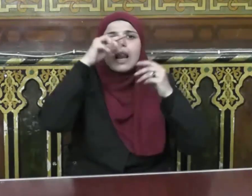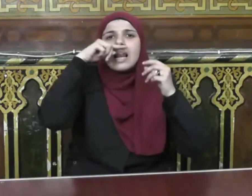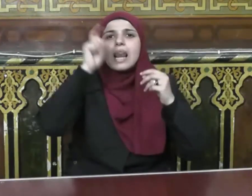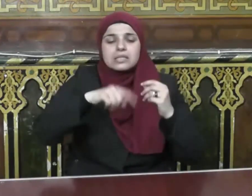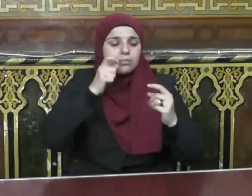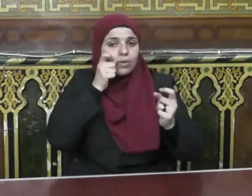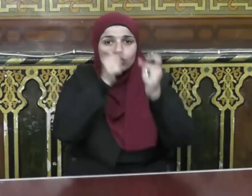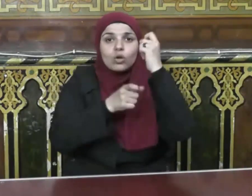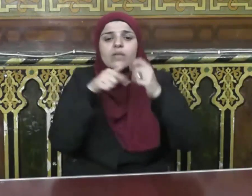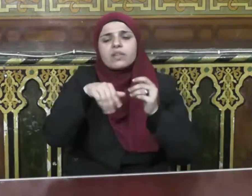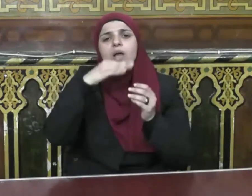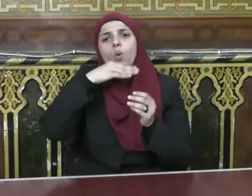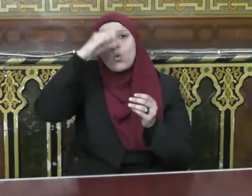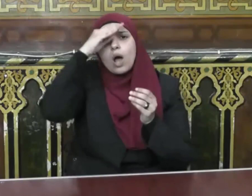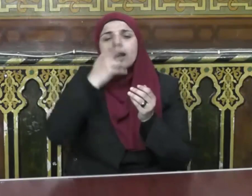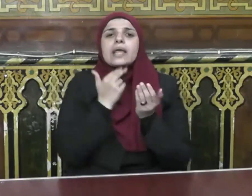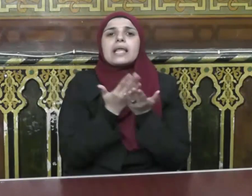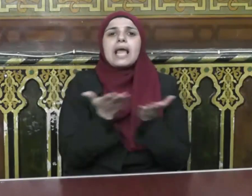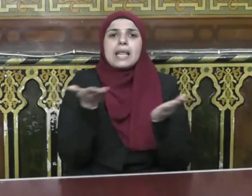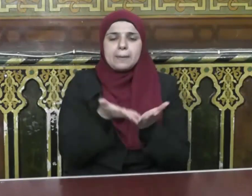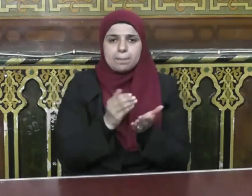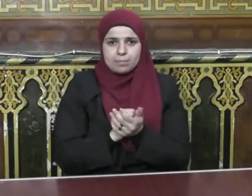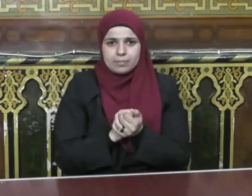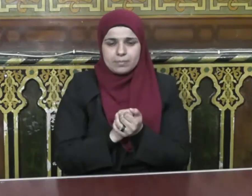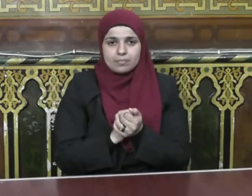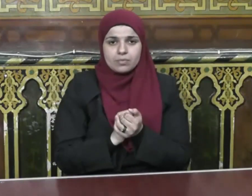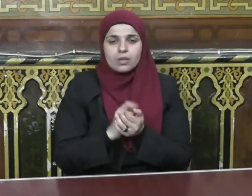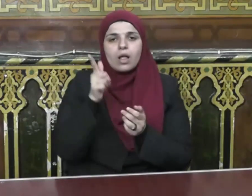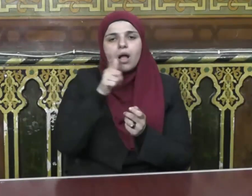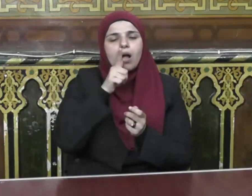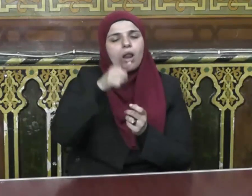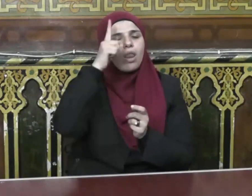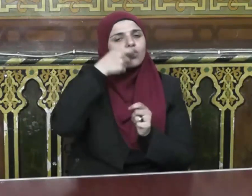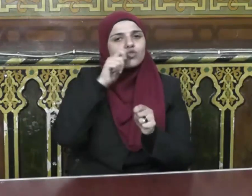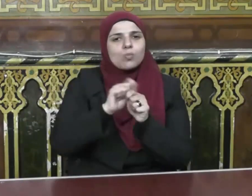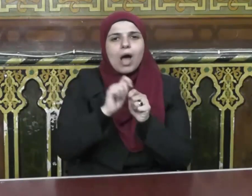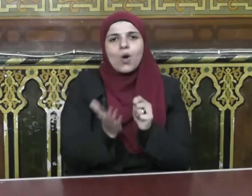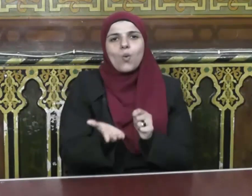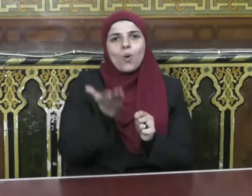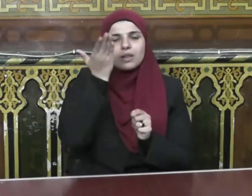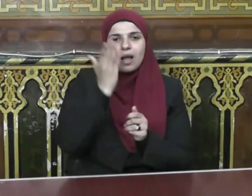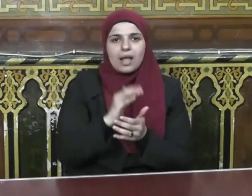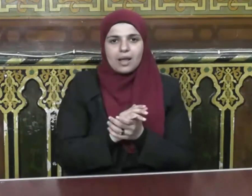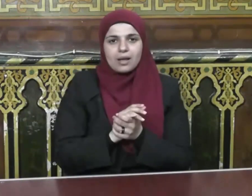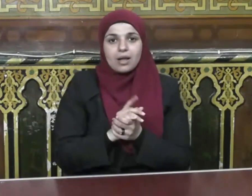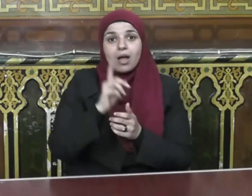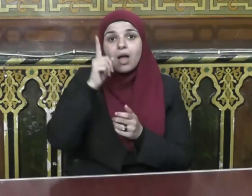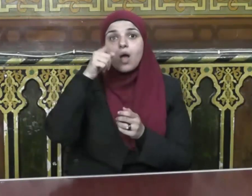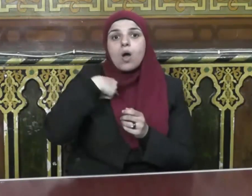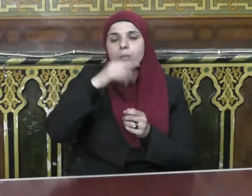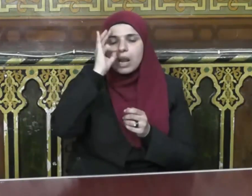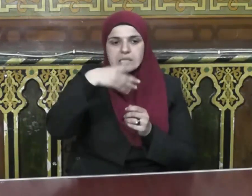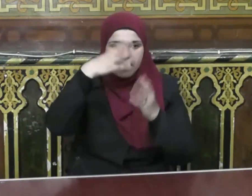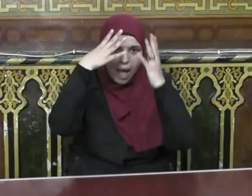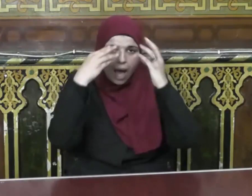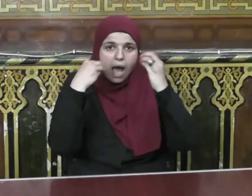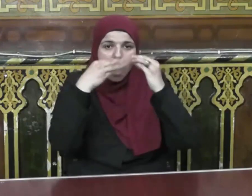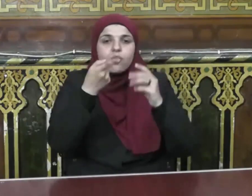من كتابه الكريم، حيث يقول سبحانه: خذ العفو وأمر